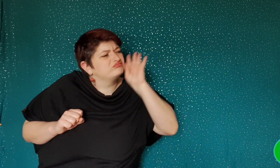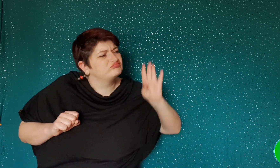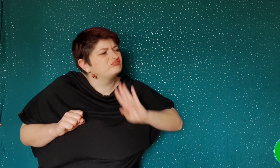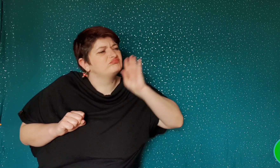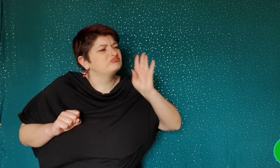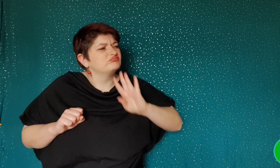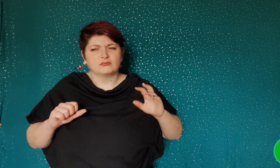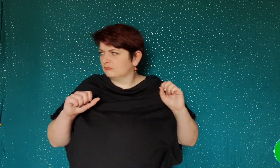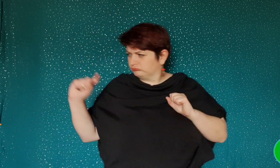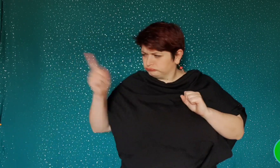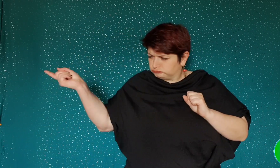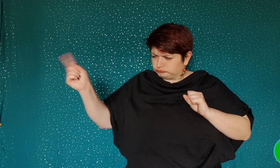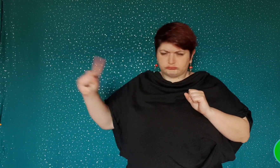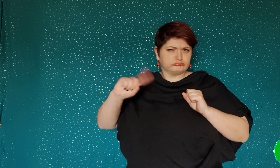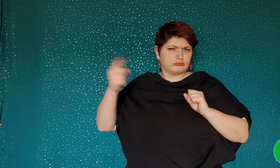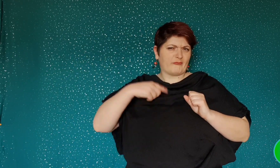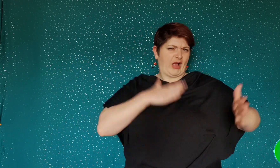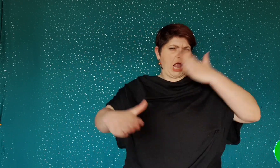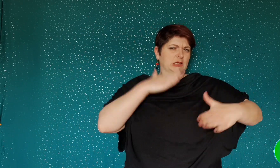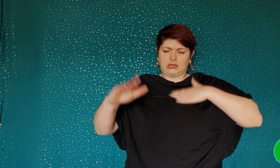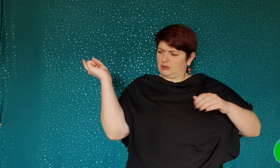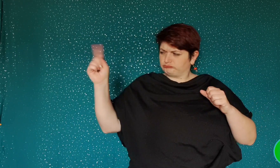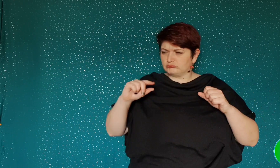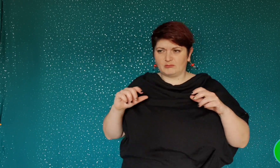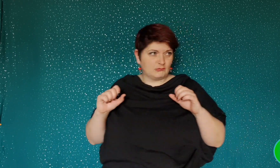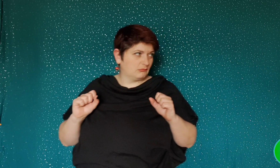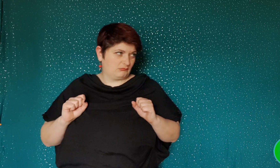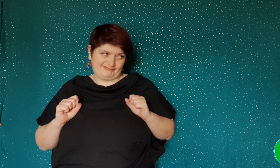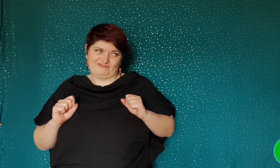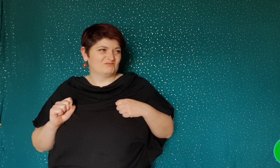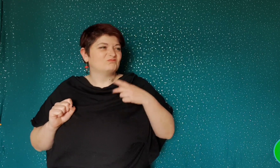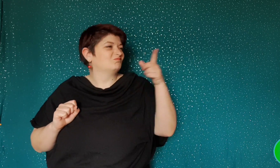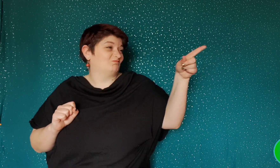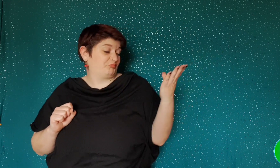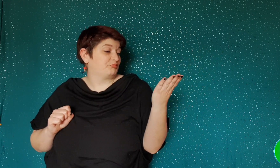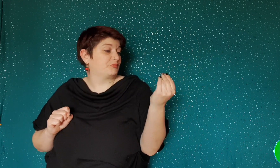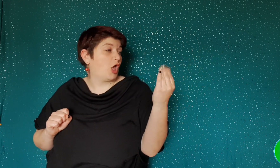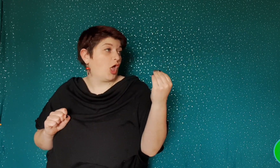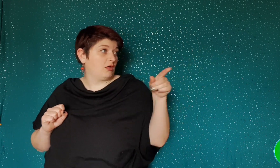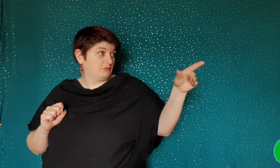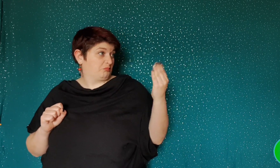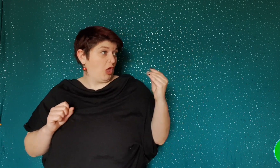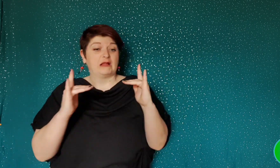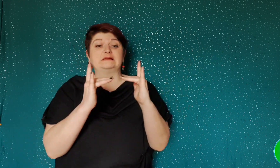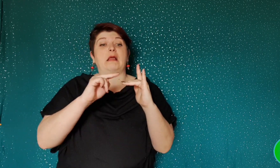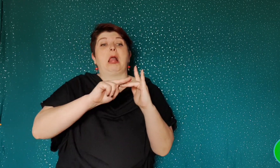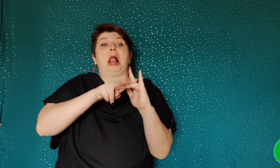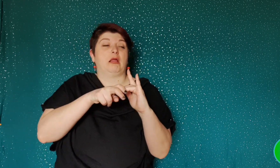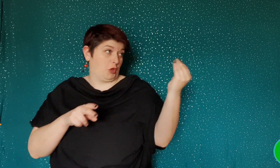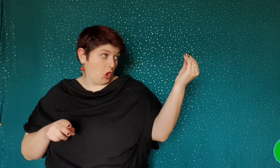Regarde, dit Marianne. »« Je suis trop fatigué, dit Louis. »« Je parie que tu as peur de